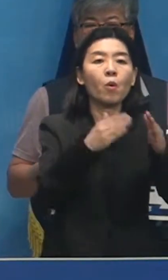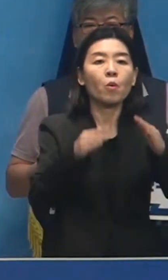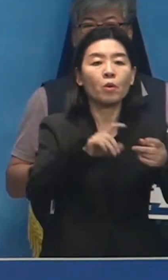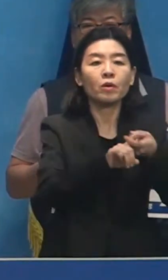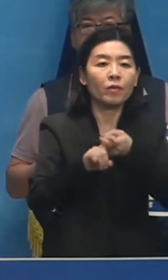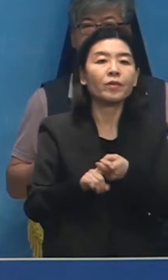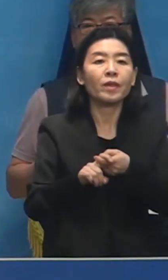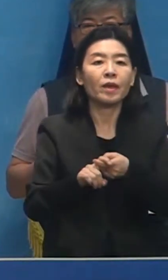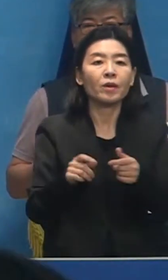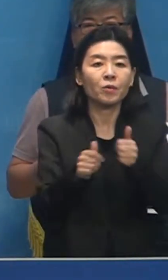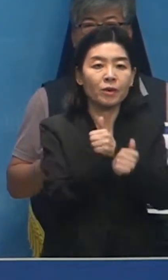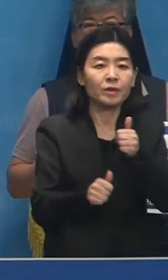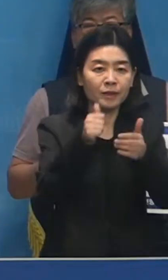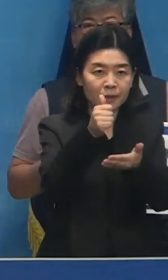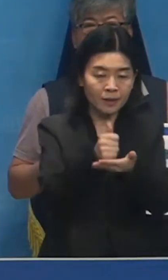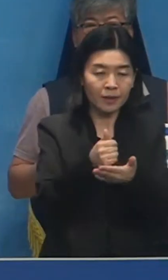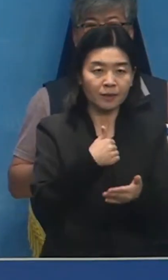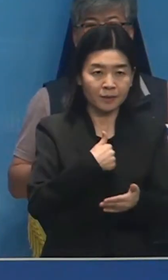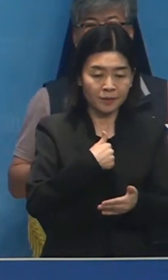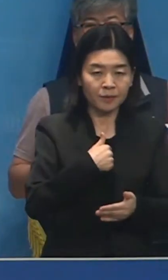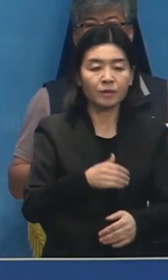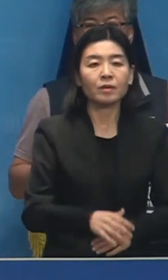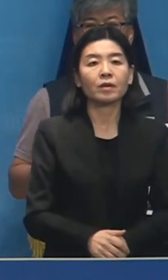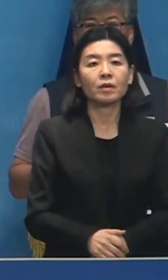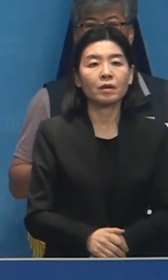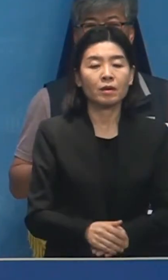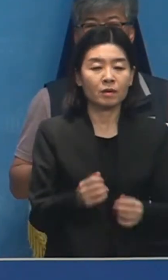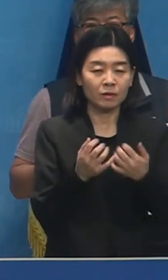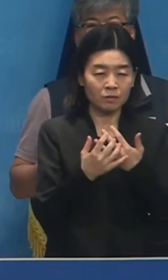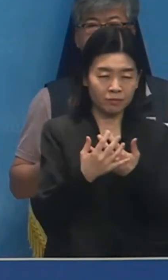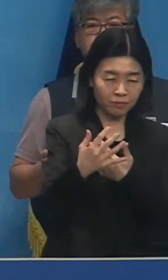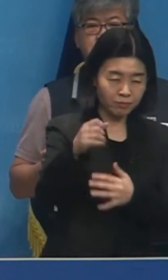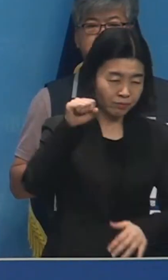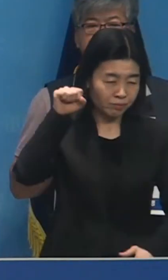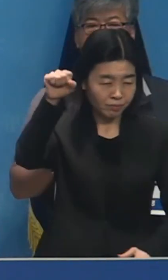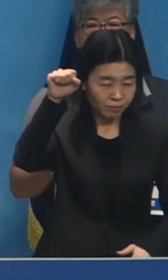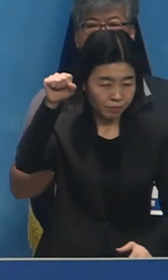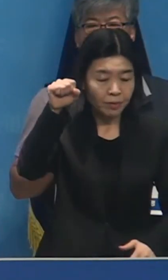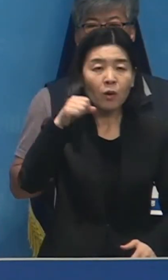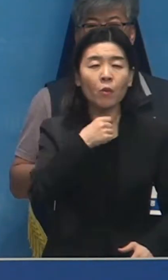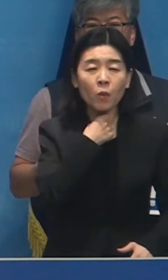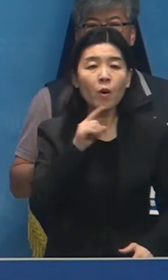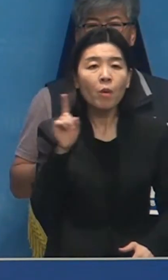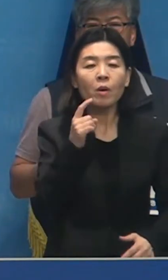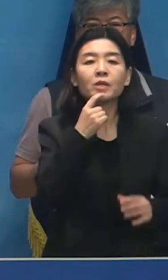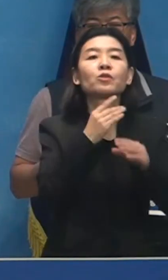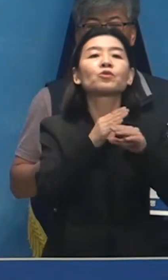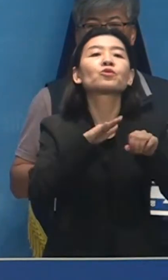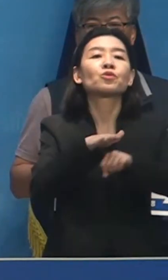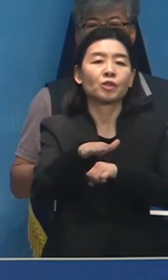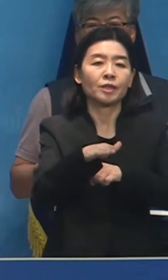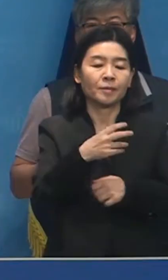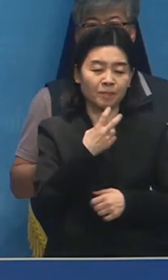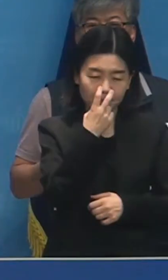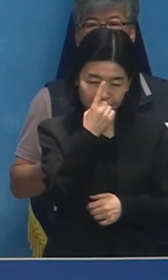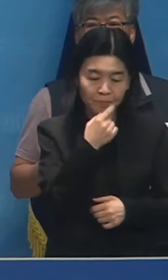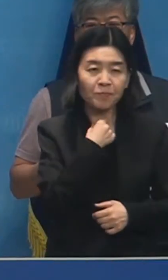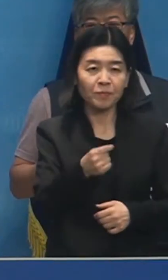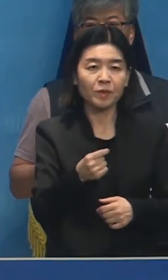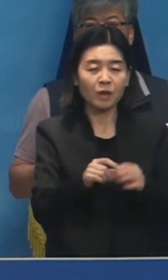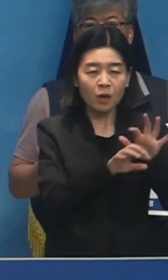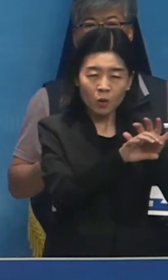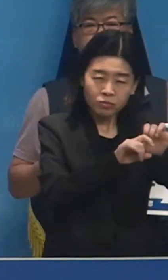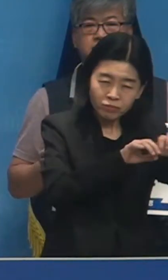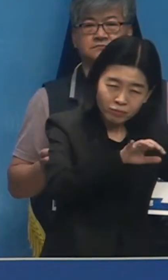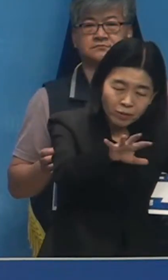권미경입니다. 광장에서 외쳤던 우리의 영혼은 민주주의를 지키는 것이었습니다. 코로나 팬데믹,